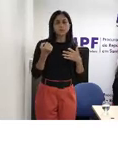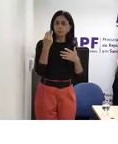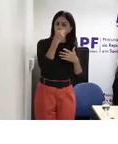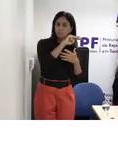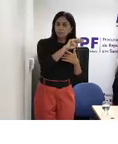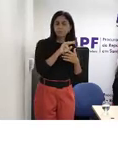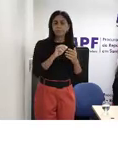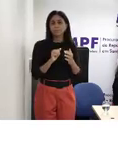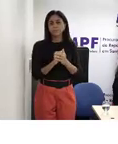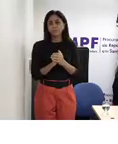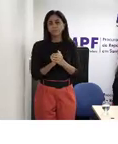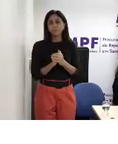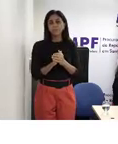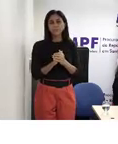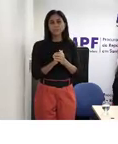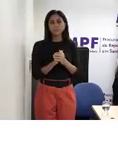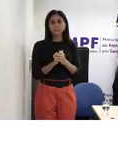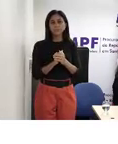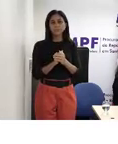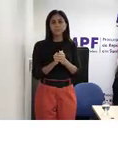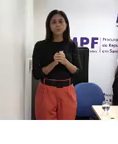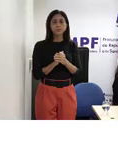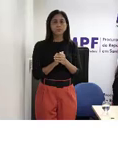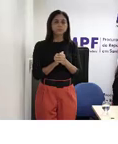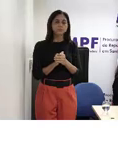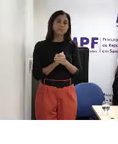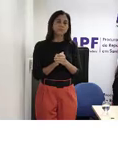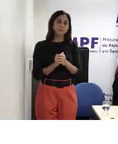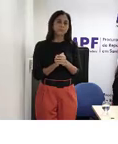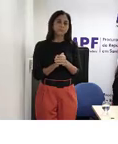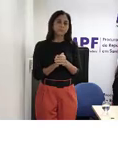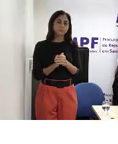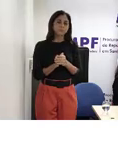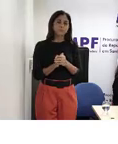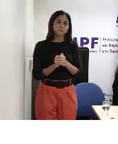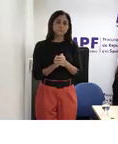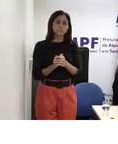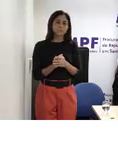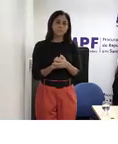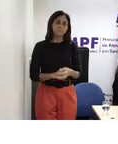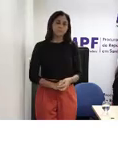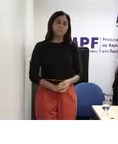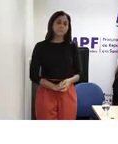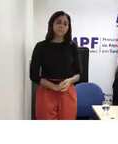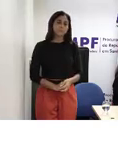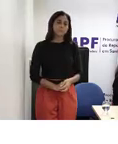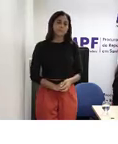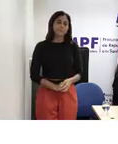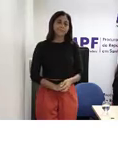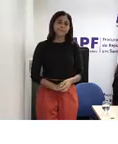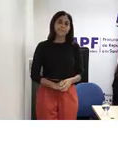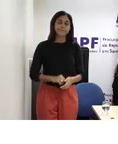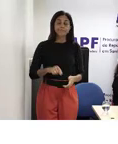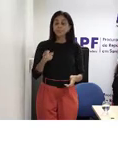criança pro adolescente ter disponibilizado o seu número celular do WhatsApp a sintonia já foi toda